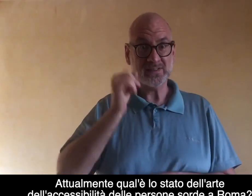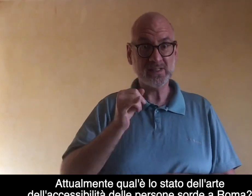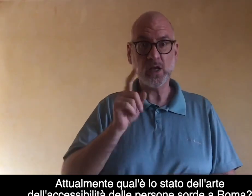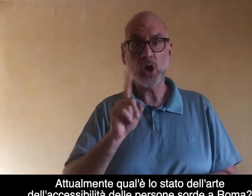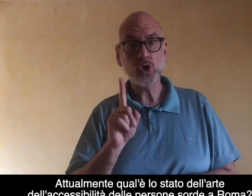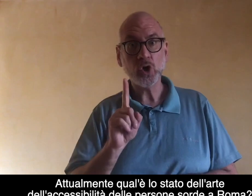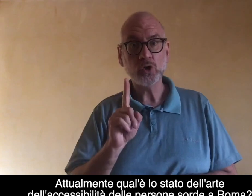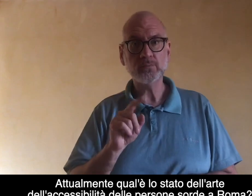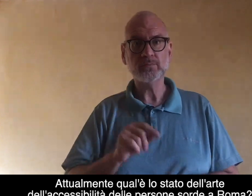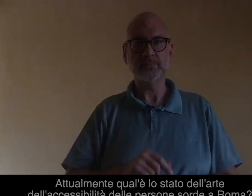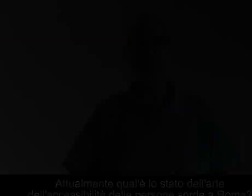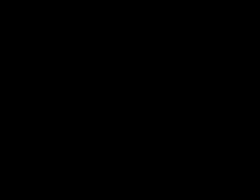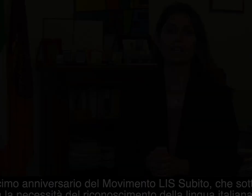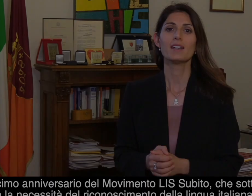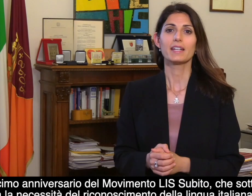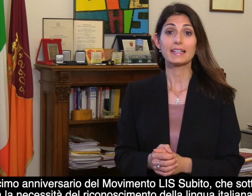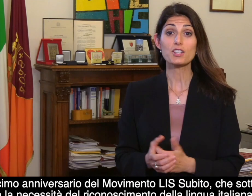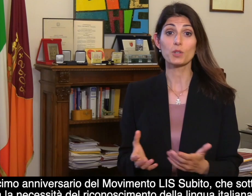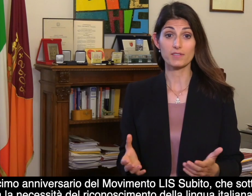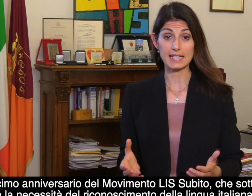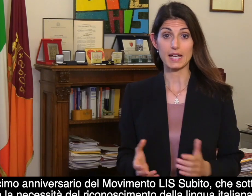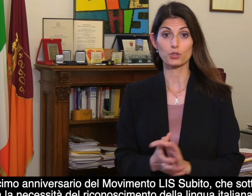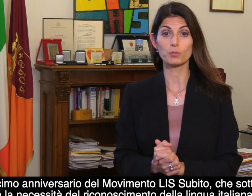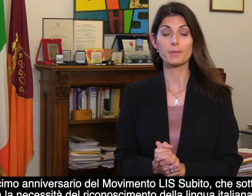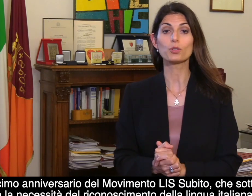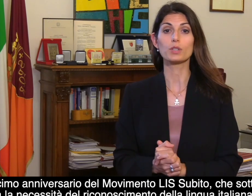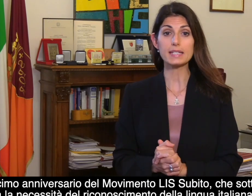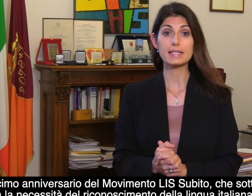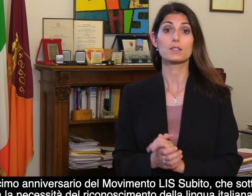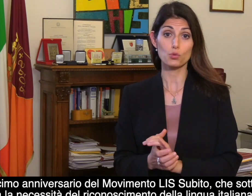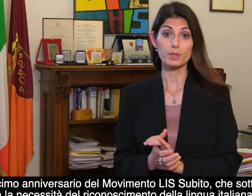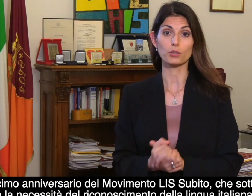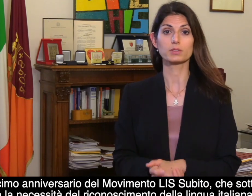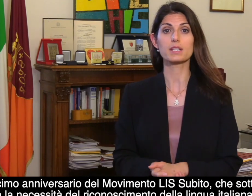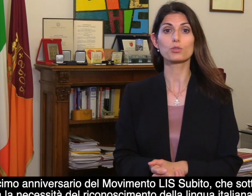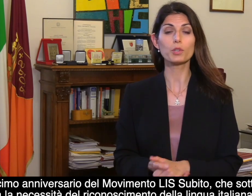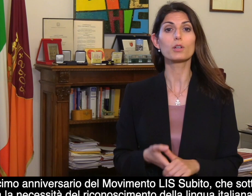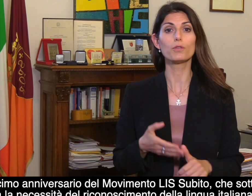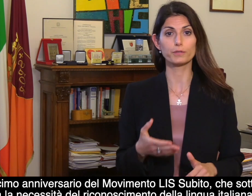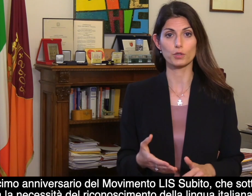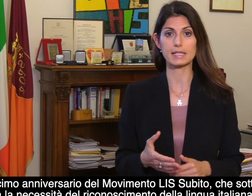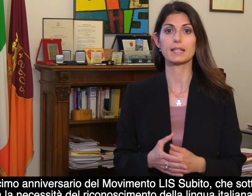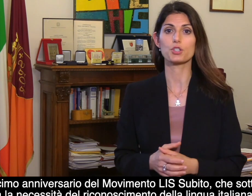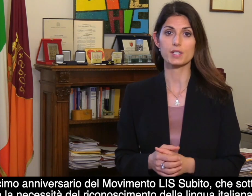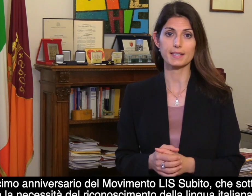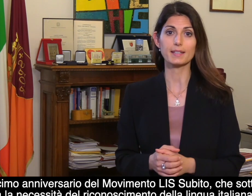a roma il decimo anniversario del movimento lis subito che sottopone con forza la necessità del